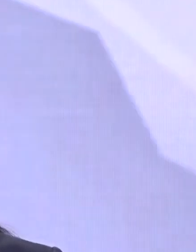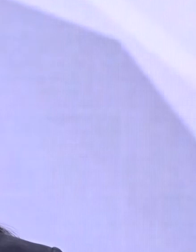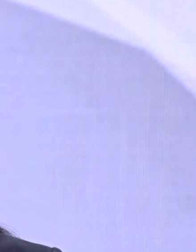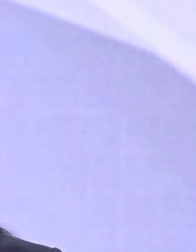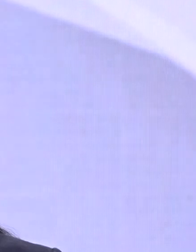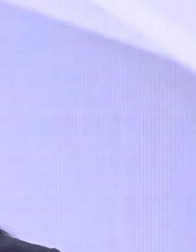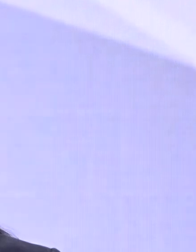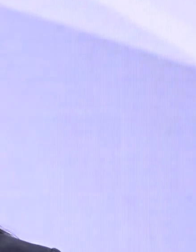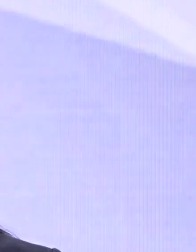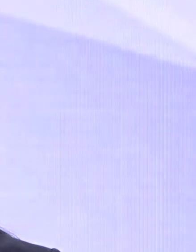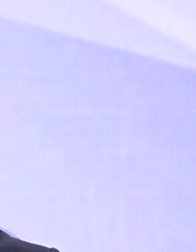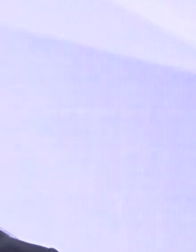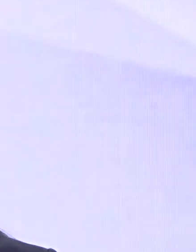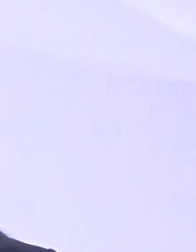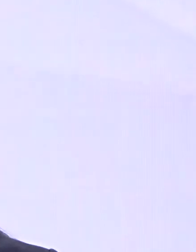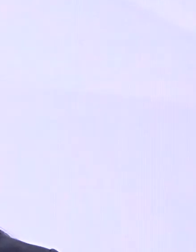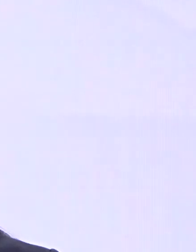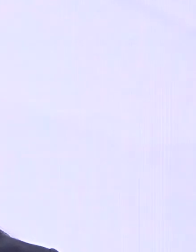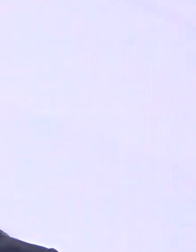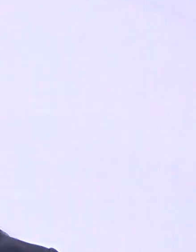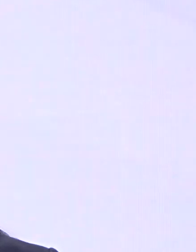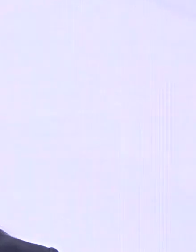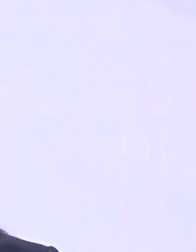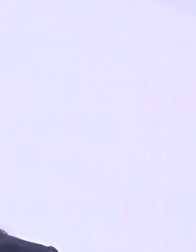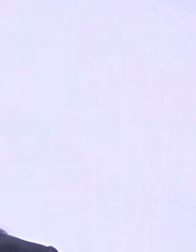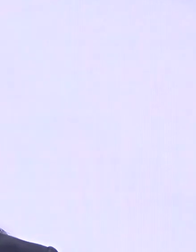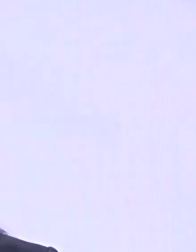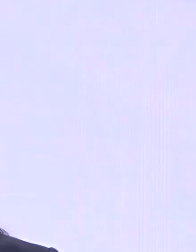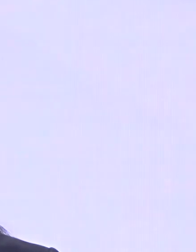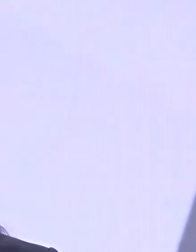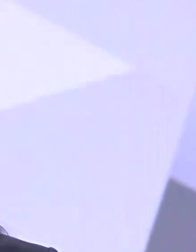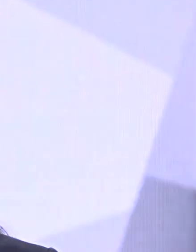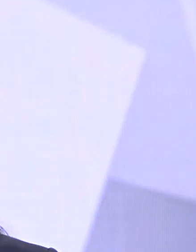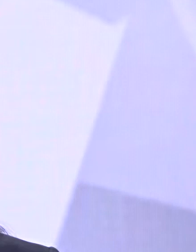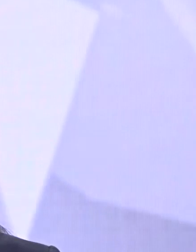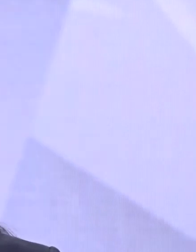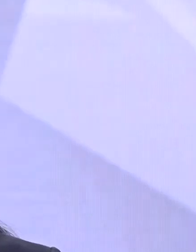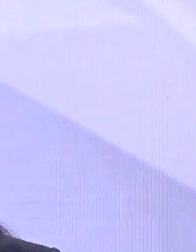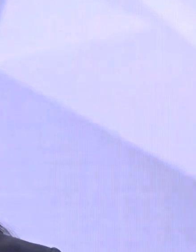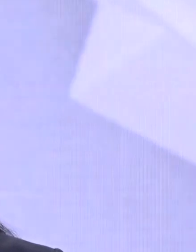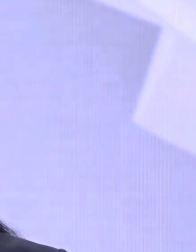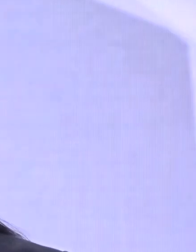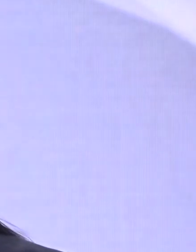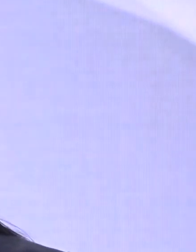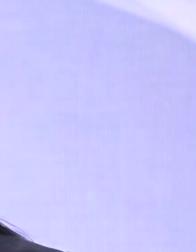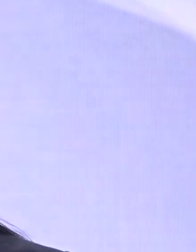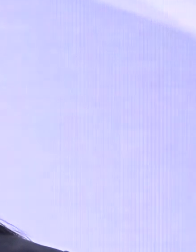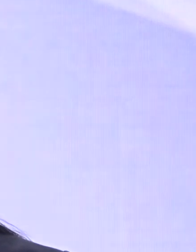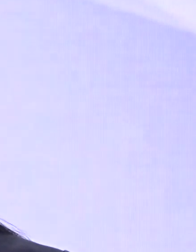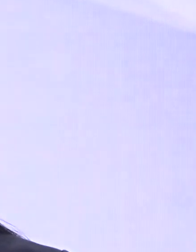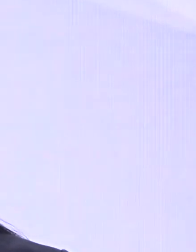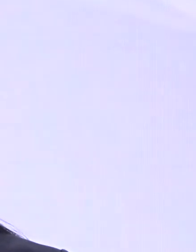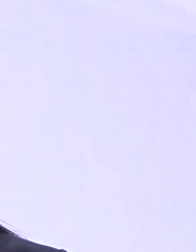Медики кажуть, мегаполіс наздогнала результати святкування Дня міста з купченням людей на масових заходах. Про можливі негативні наслідки